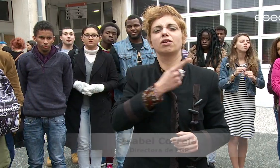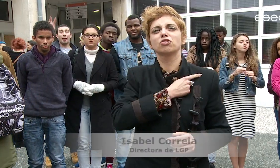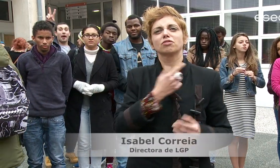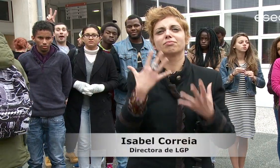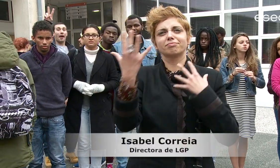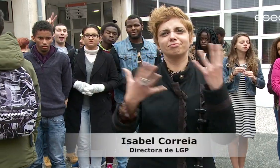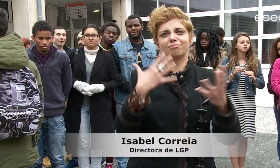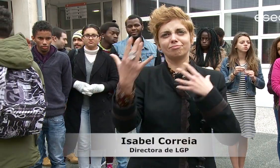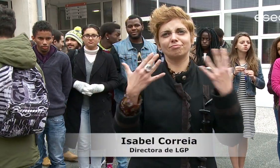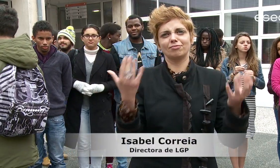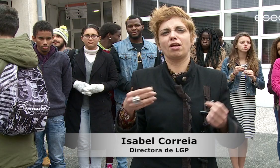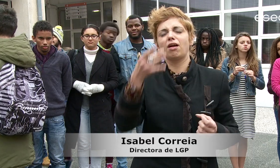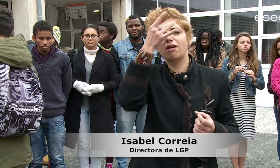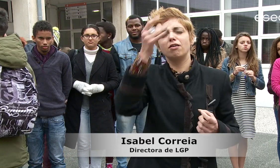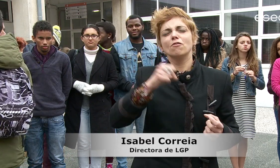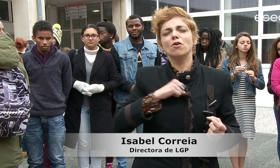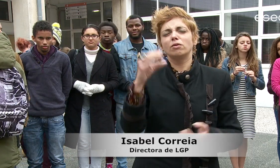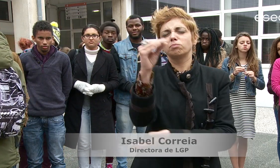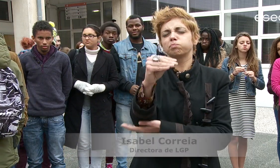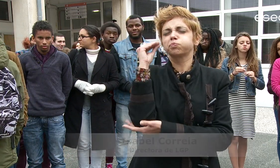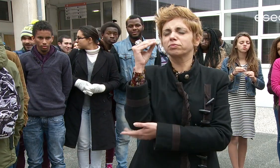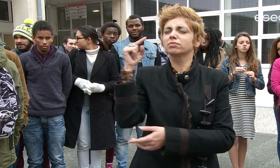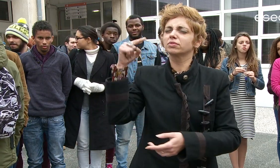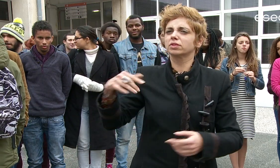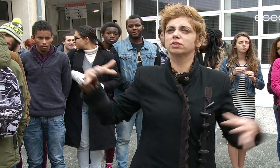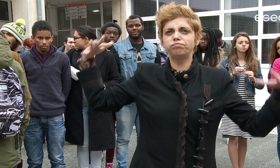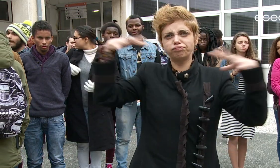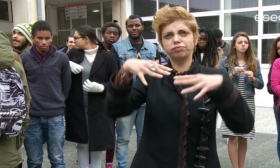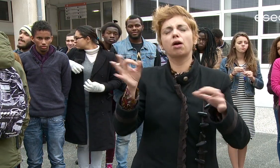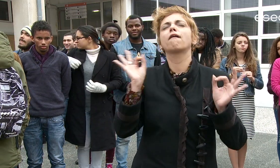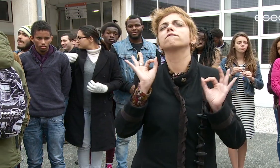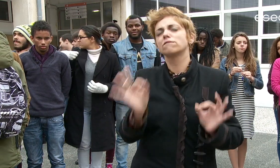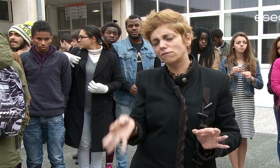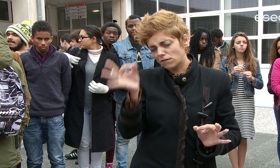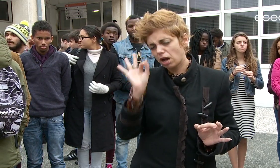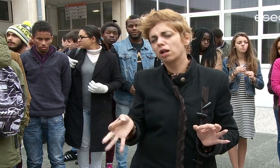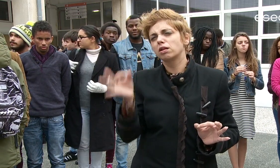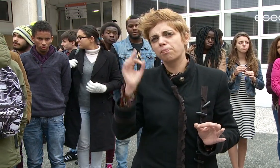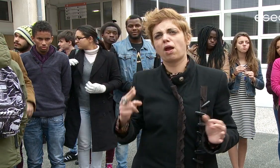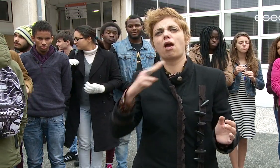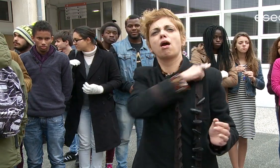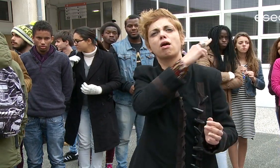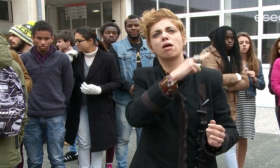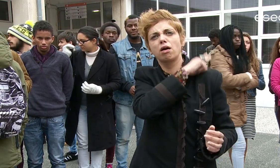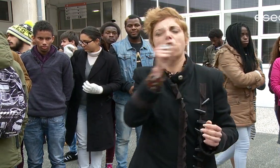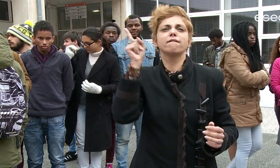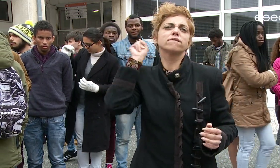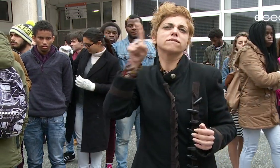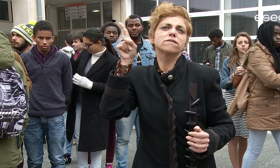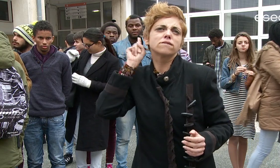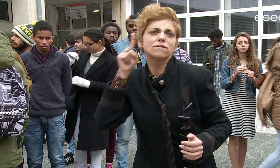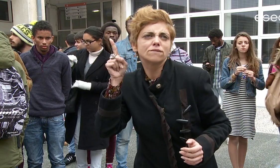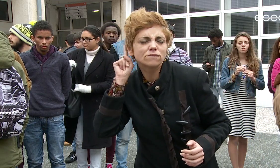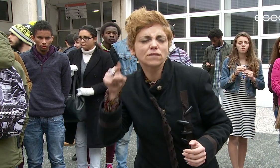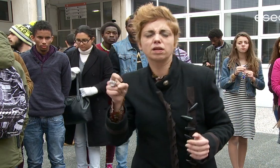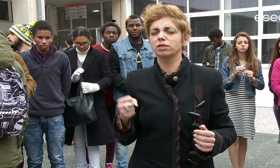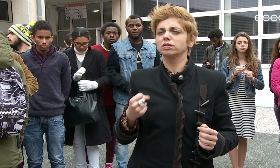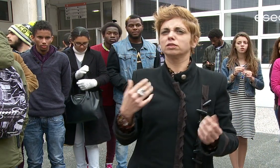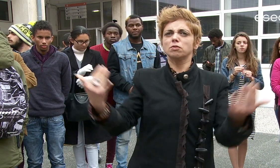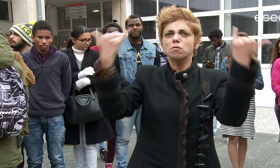nome gestual em relação à vinda do Jacó aqui à Eek eu creio que foi foi muito importante a eque é é uma instituição de ensino superior